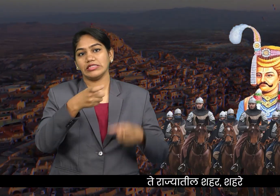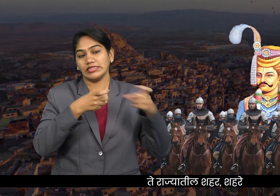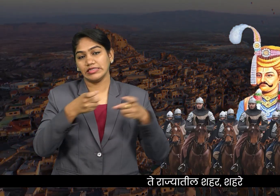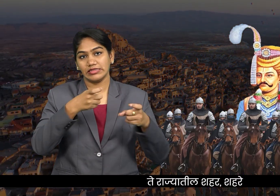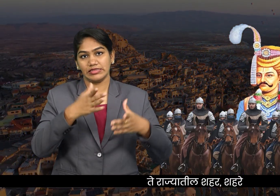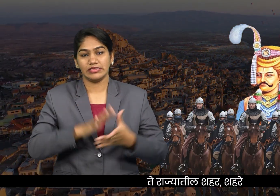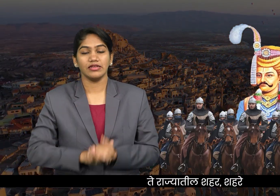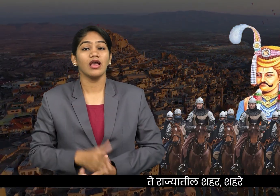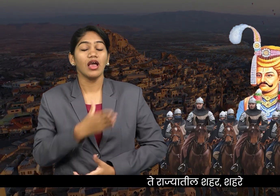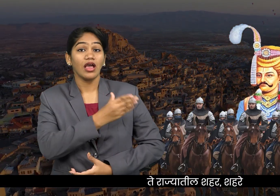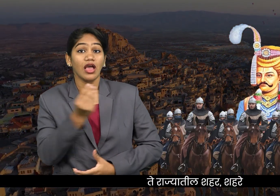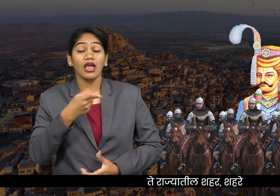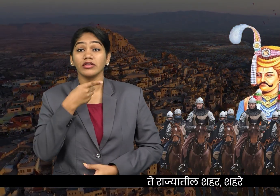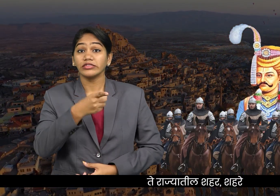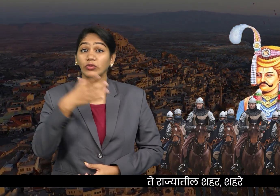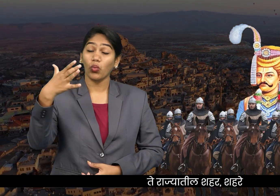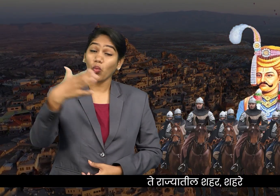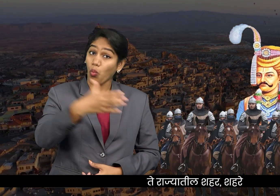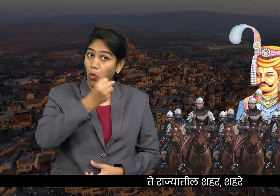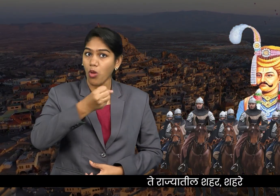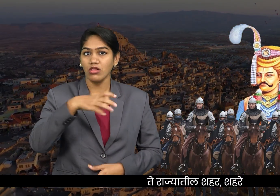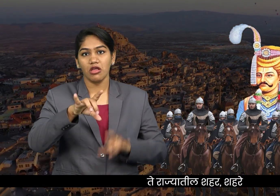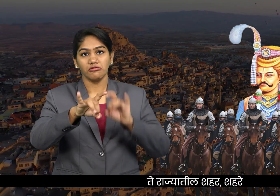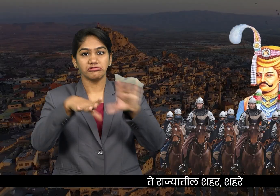ते राज्यातील शहरे